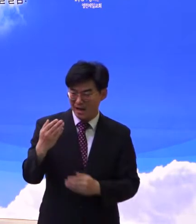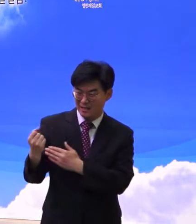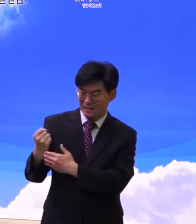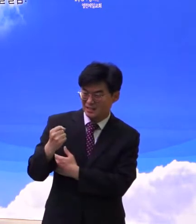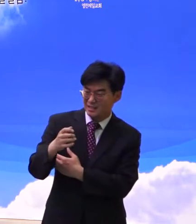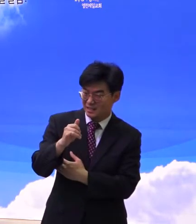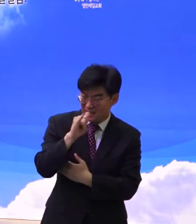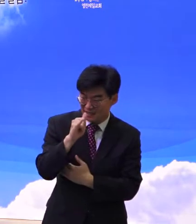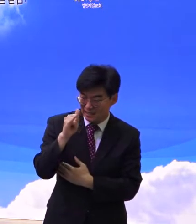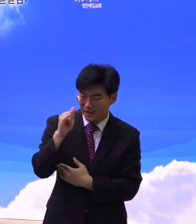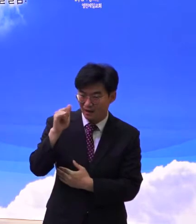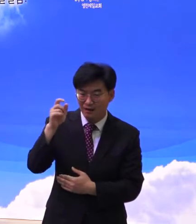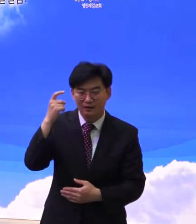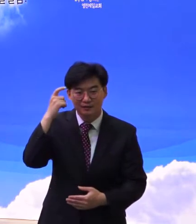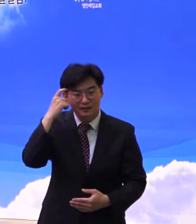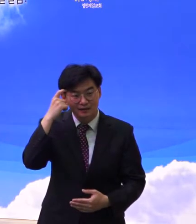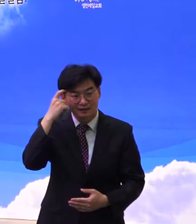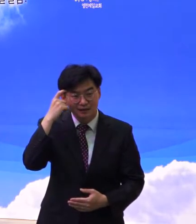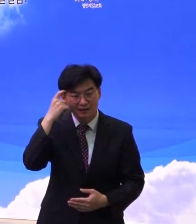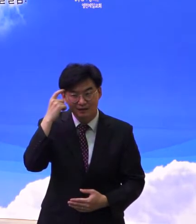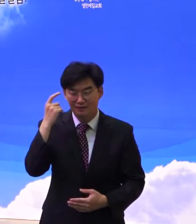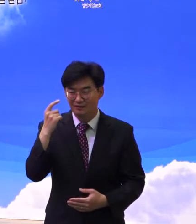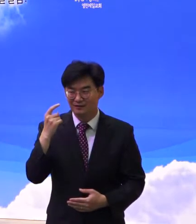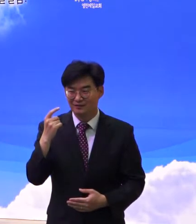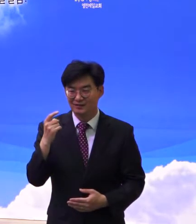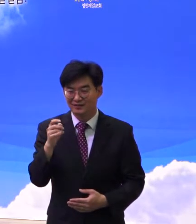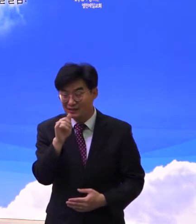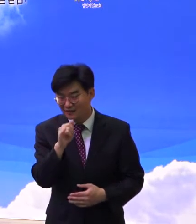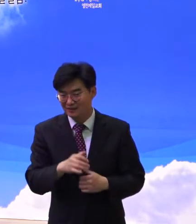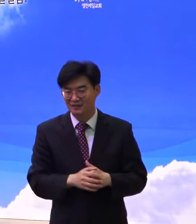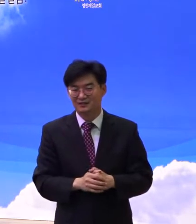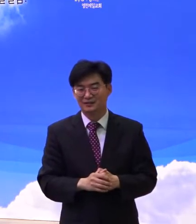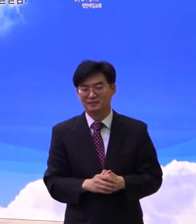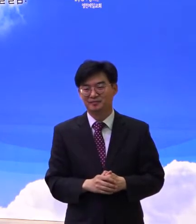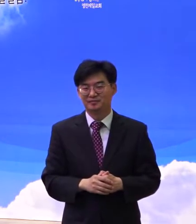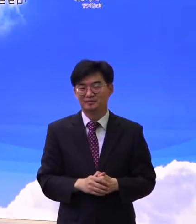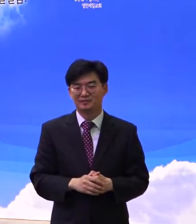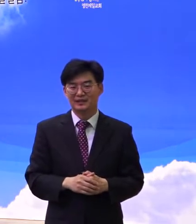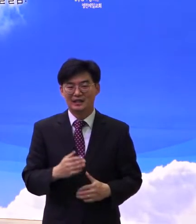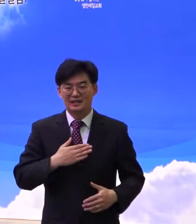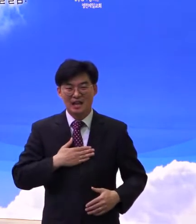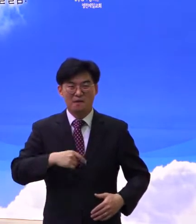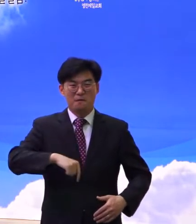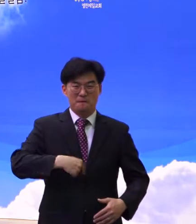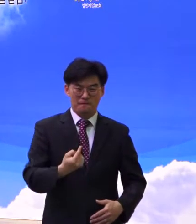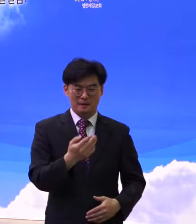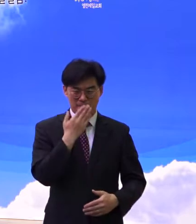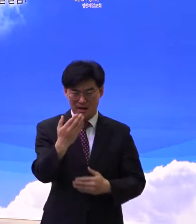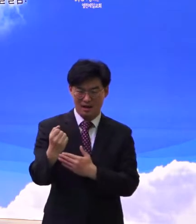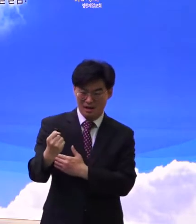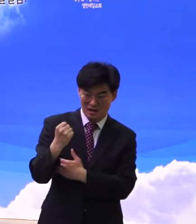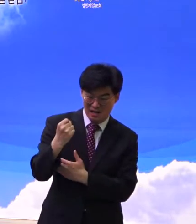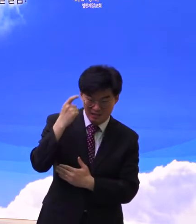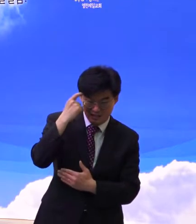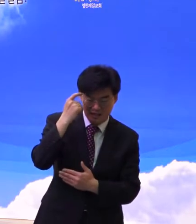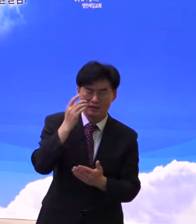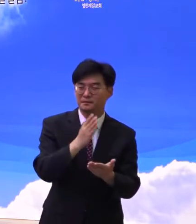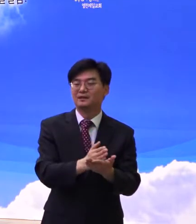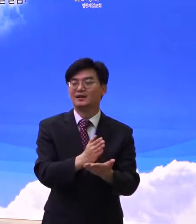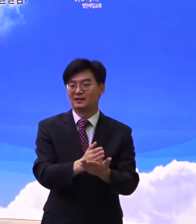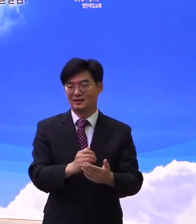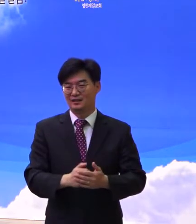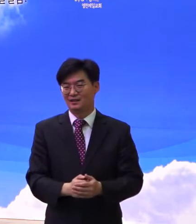한다라는 그런 생각과 관념들을 바탕에 깔고 살지는 않았습니까? 이 정도 내가